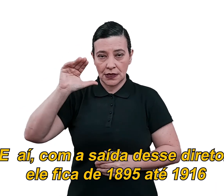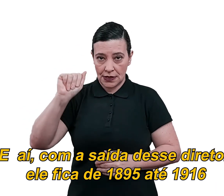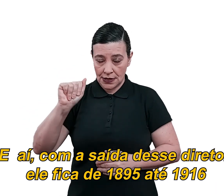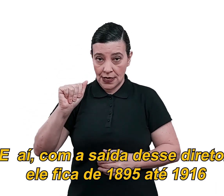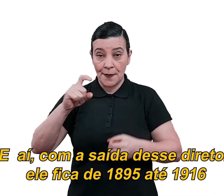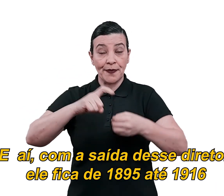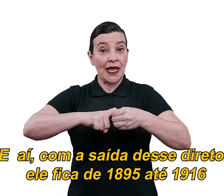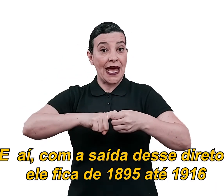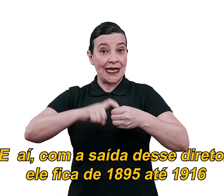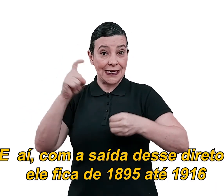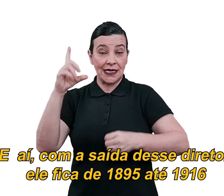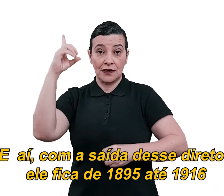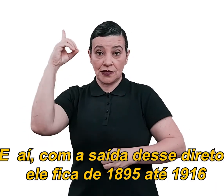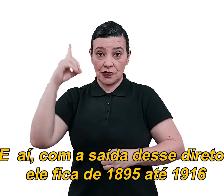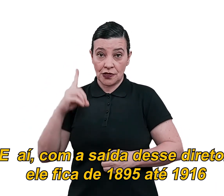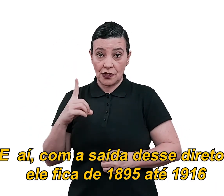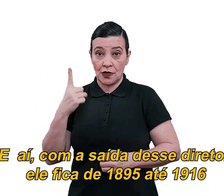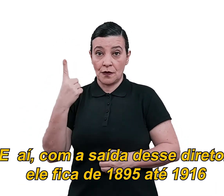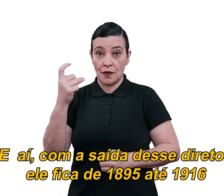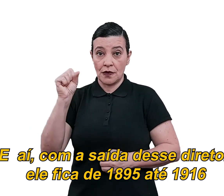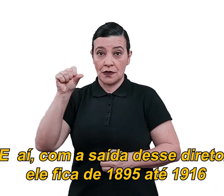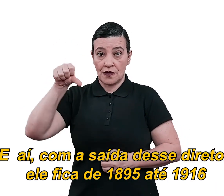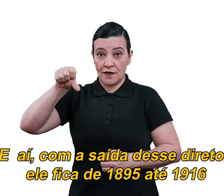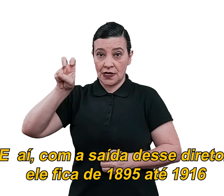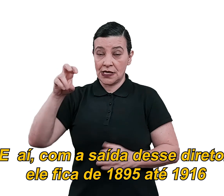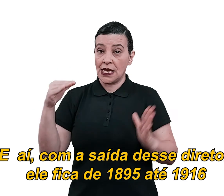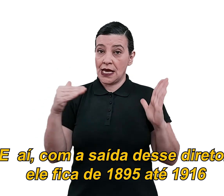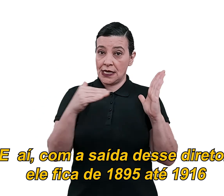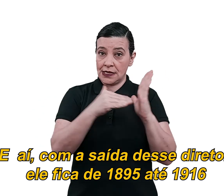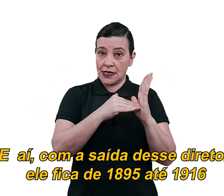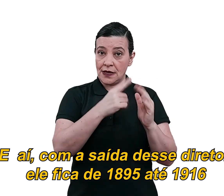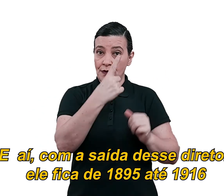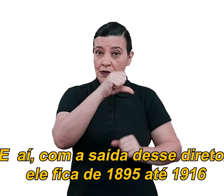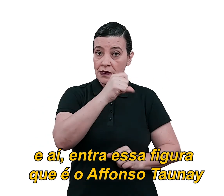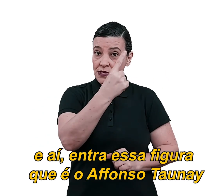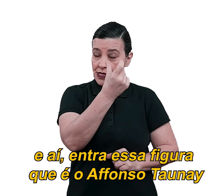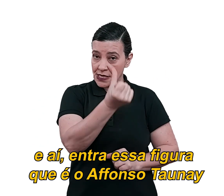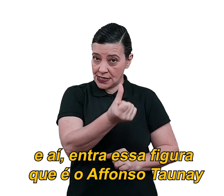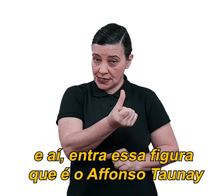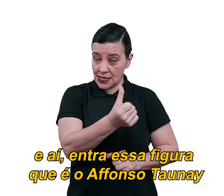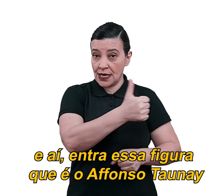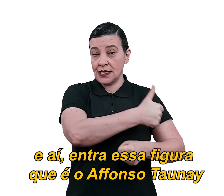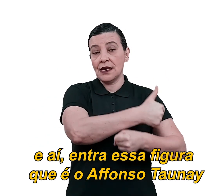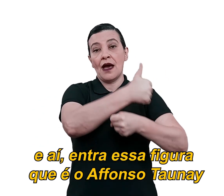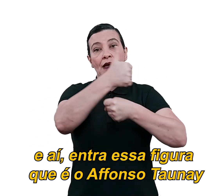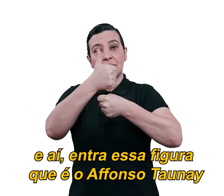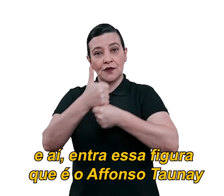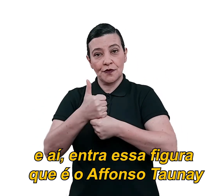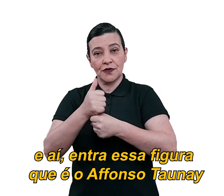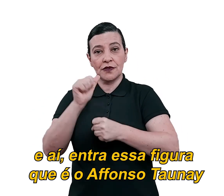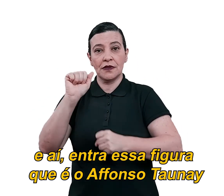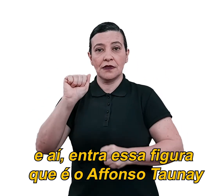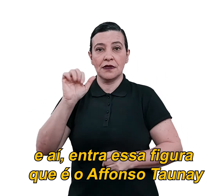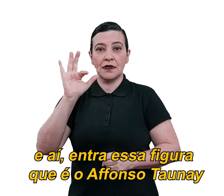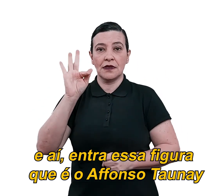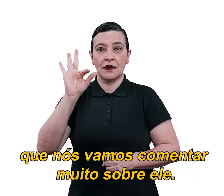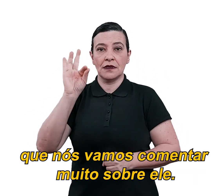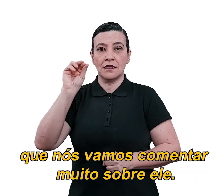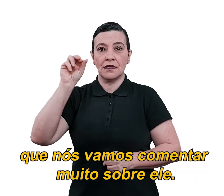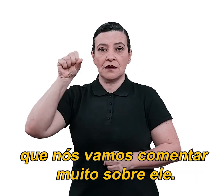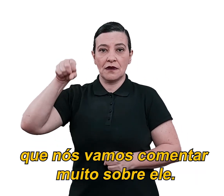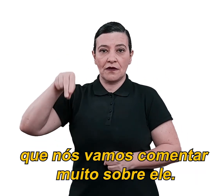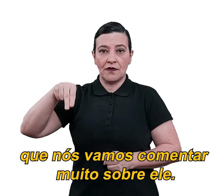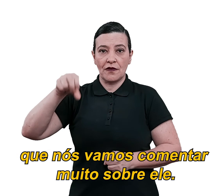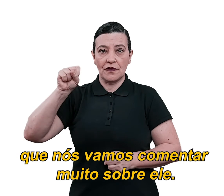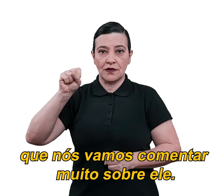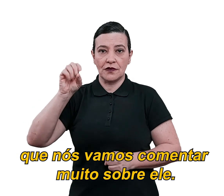aí, com a saída desse diretor, ele fica de 1895 até 1916, e aí entra essa figura que é o Afonso Toné, que nós